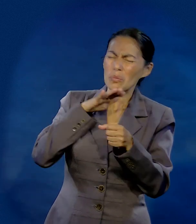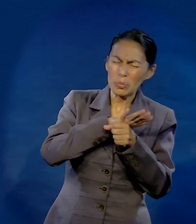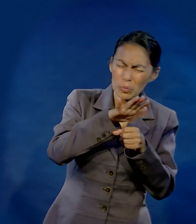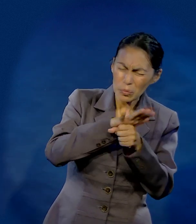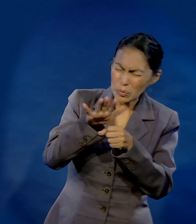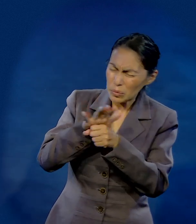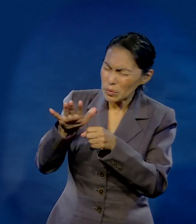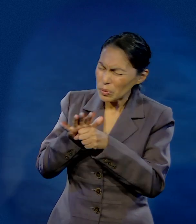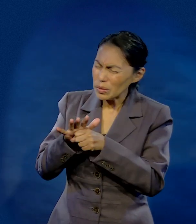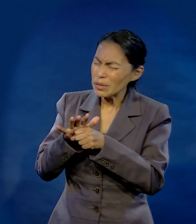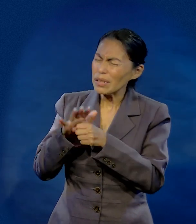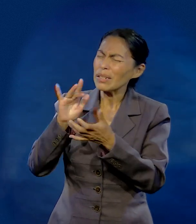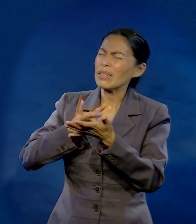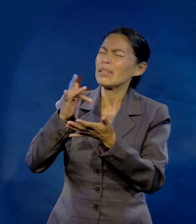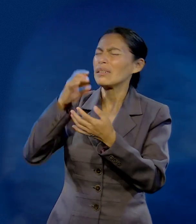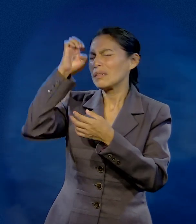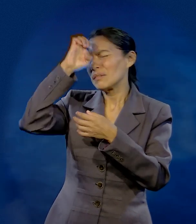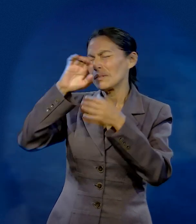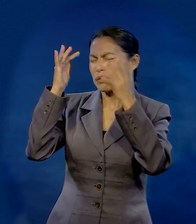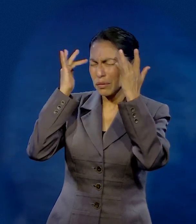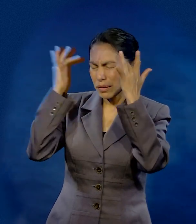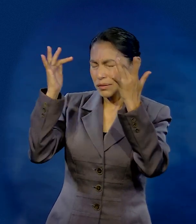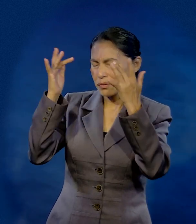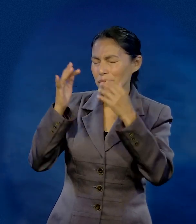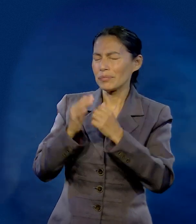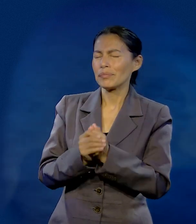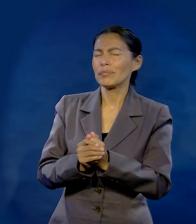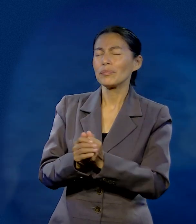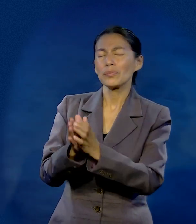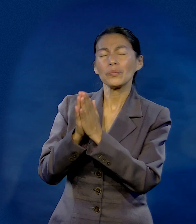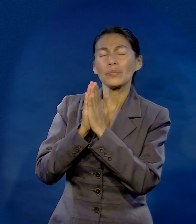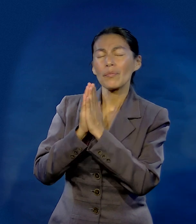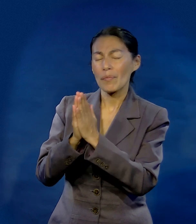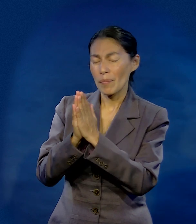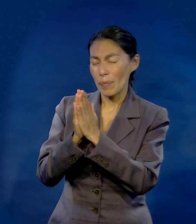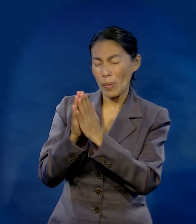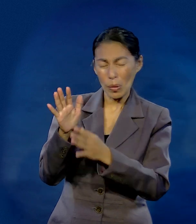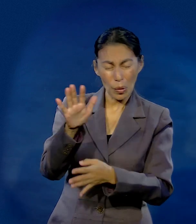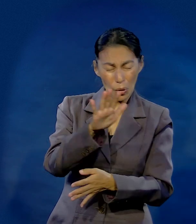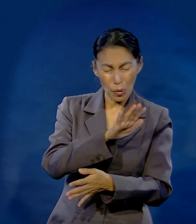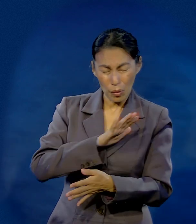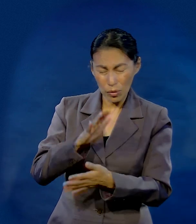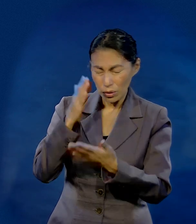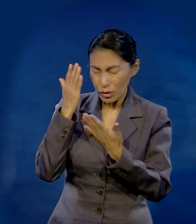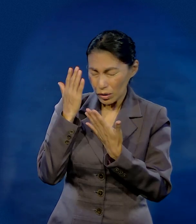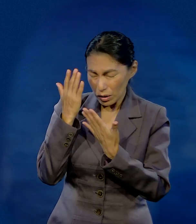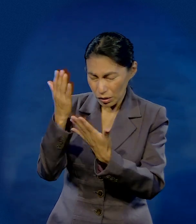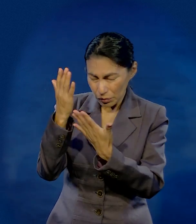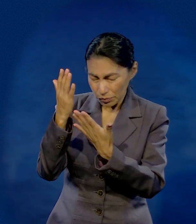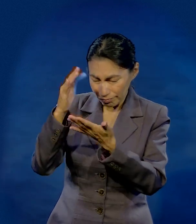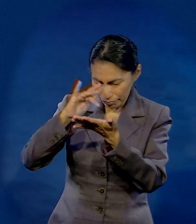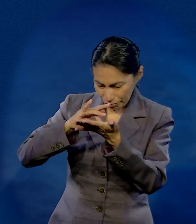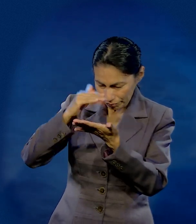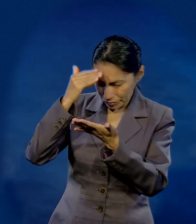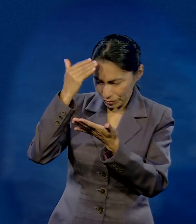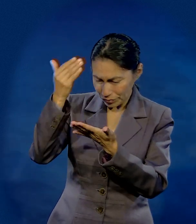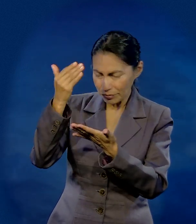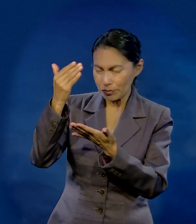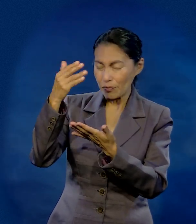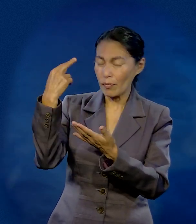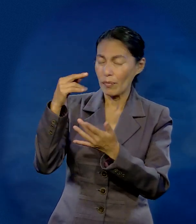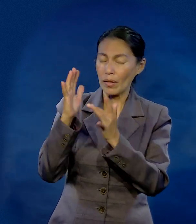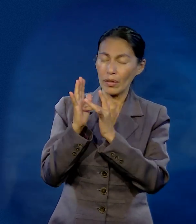quien según nuestra necesidad que tú conoces pueda ser suplido con El poder del espíritu